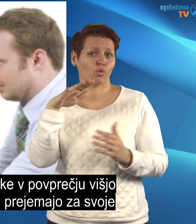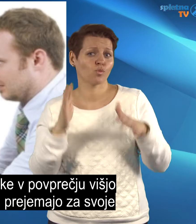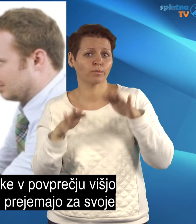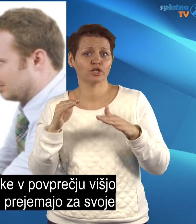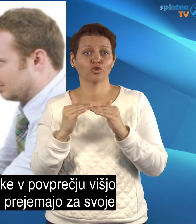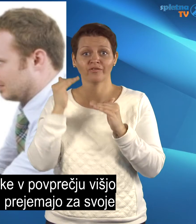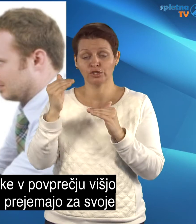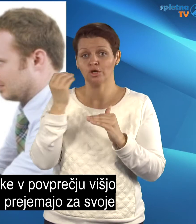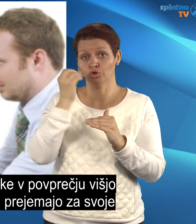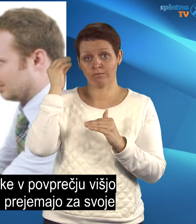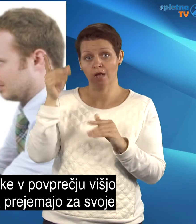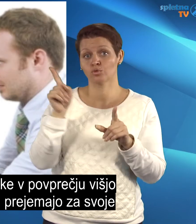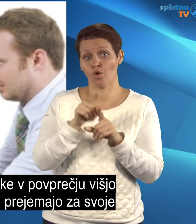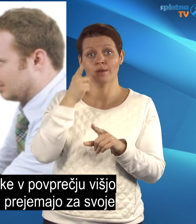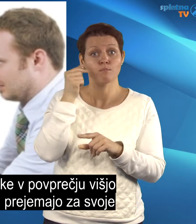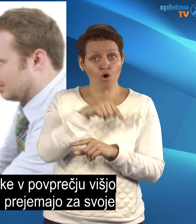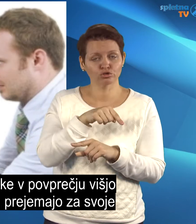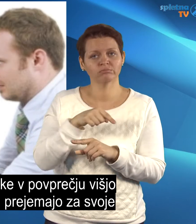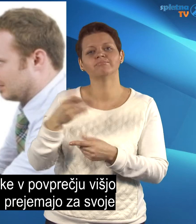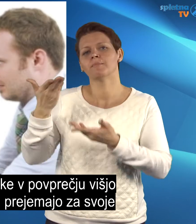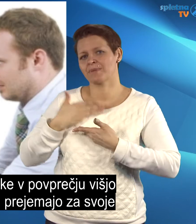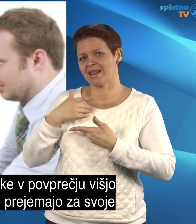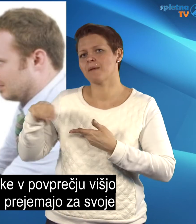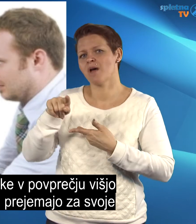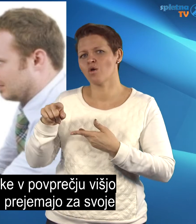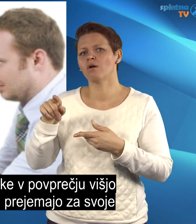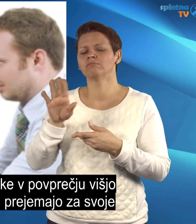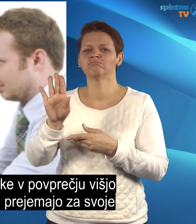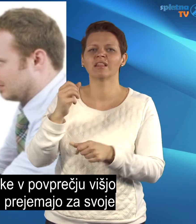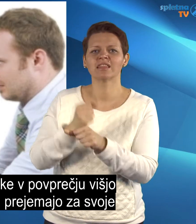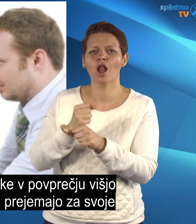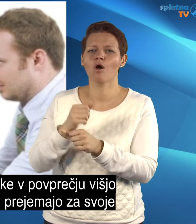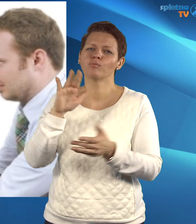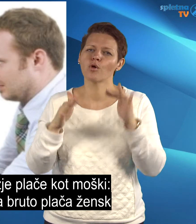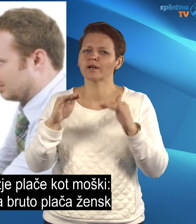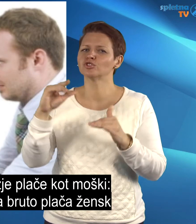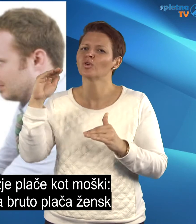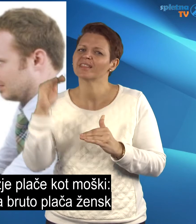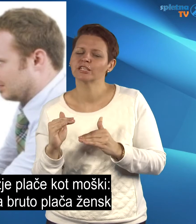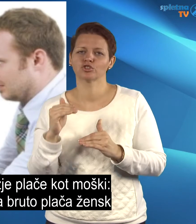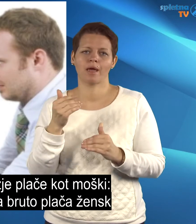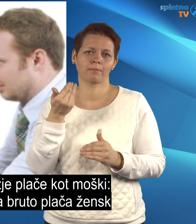izobrazbo kot moški, prejemajo za svoje delo v povprečju nižje plače kot moški.